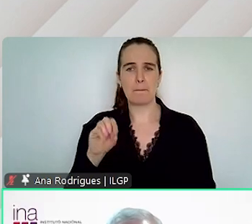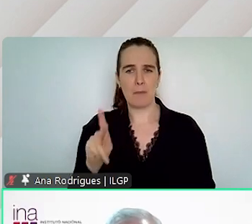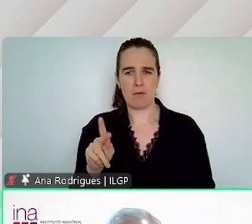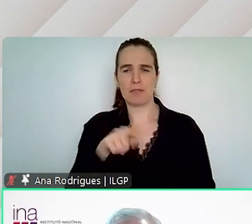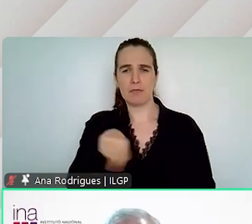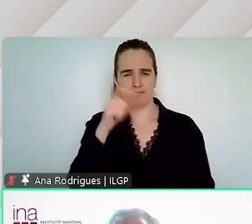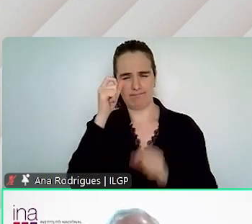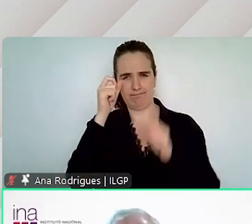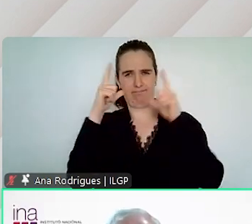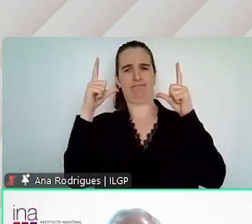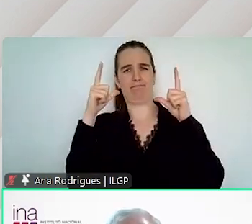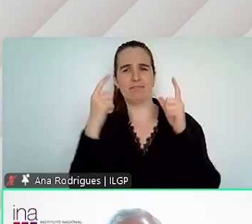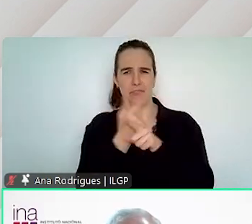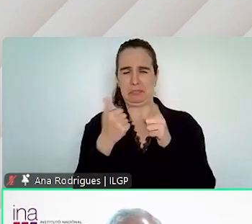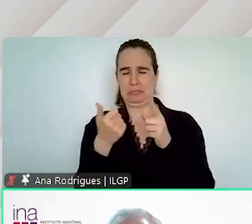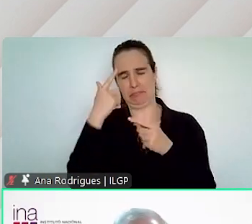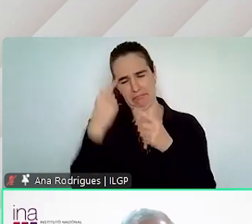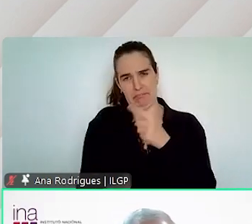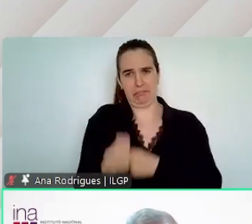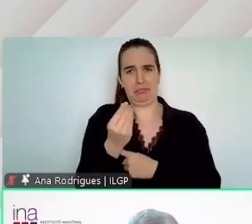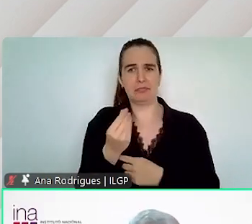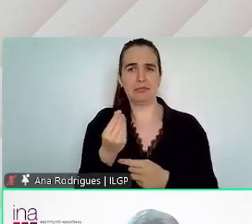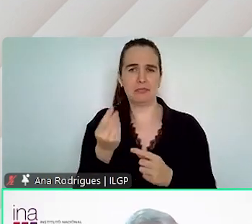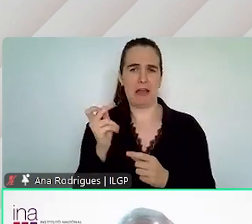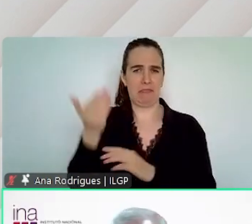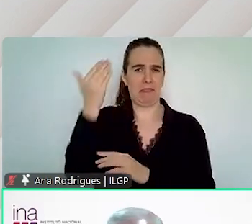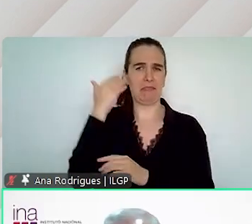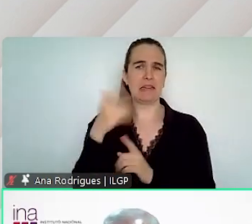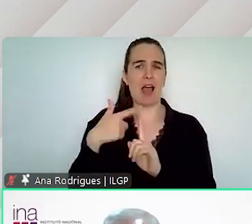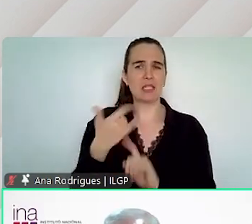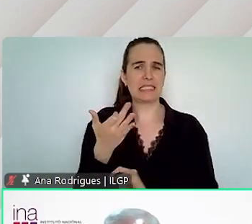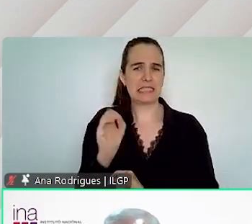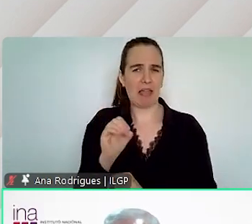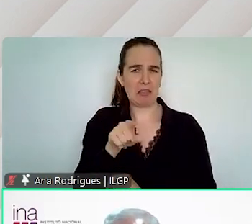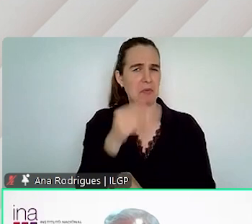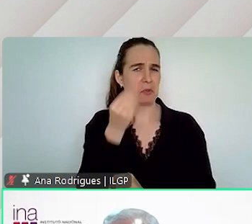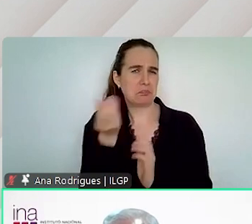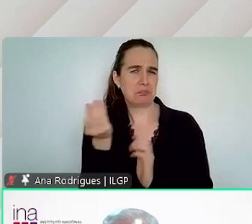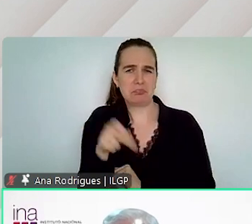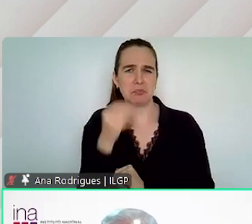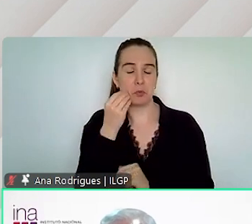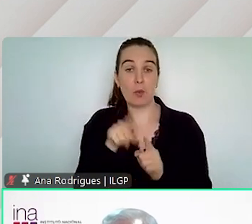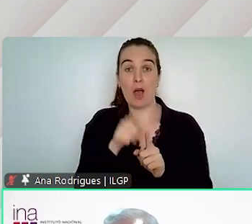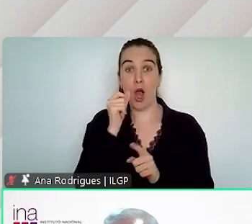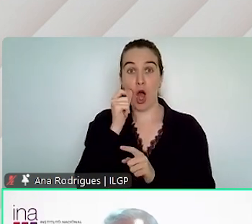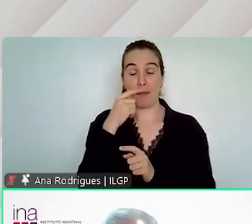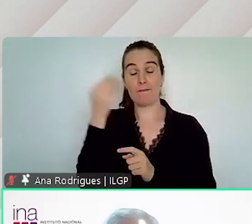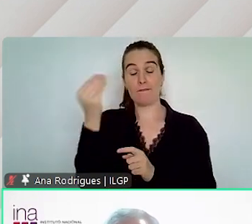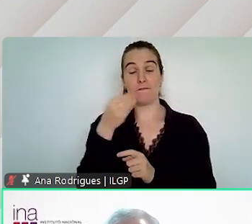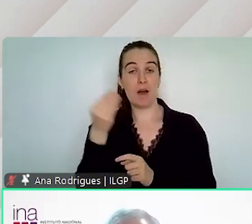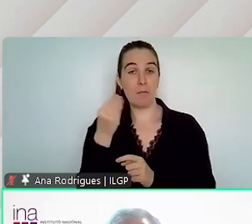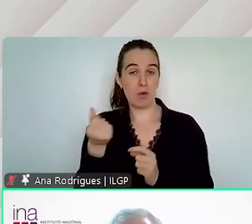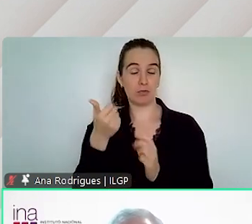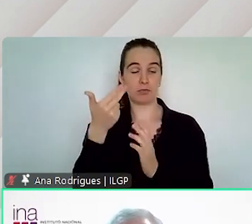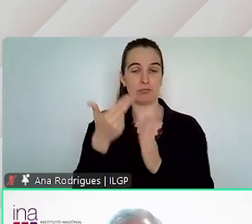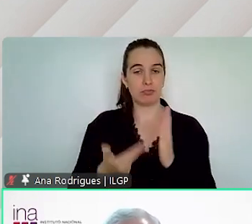deste romance do fantástico e famoso autor de ficção científica que todos conhecemos, Isaac Asimov,